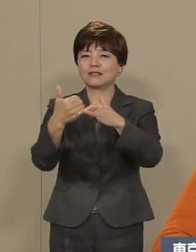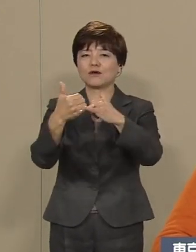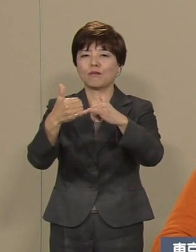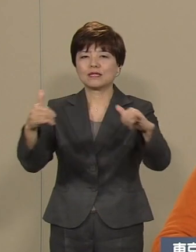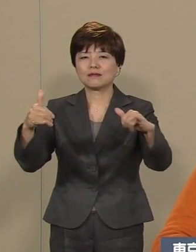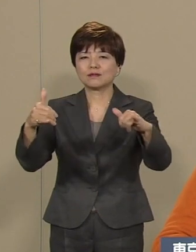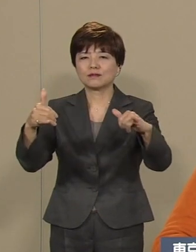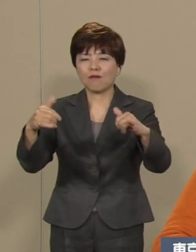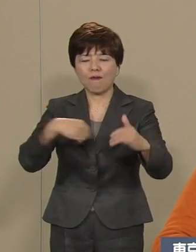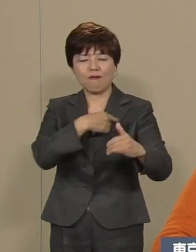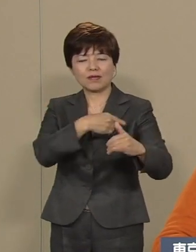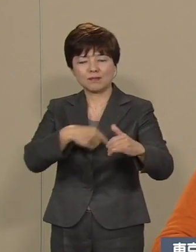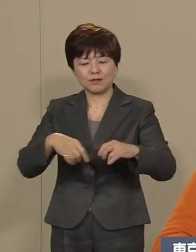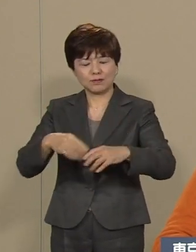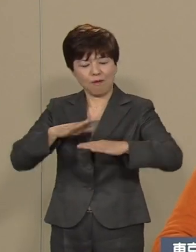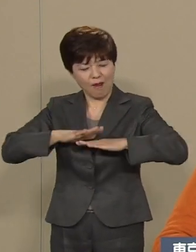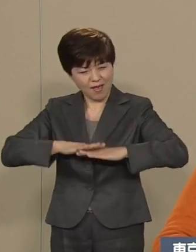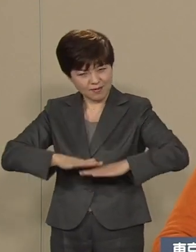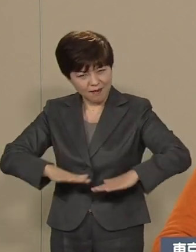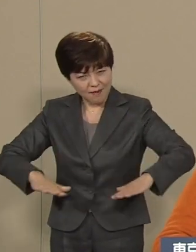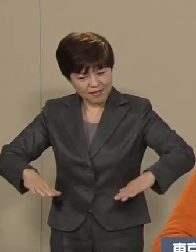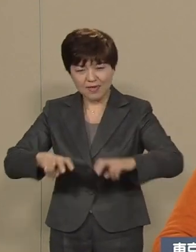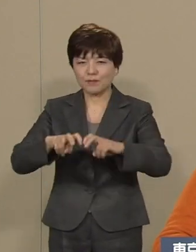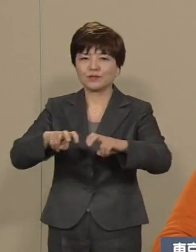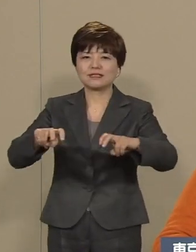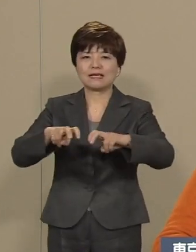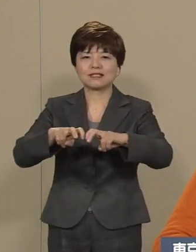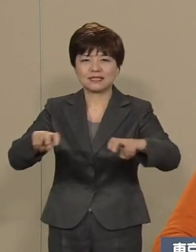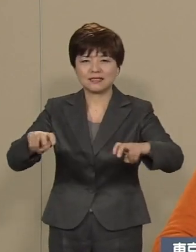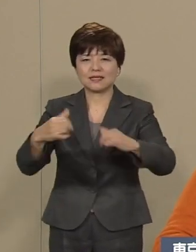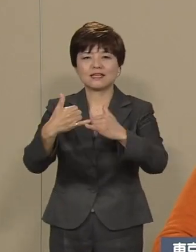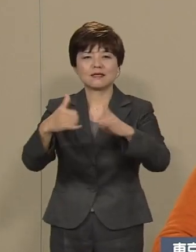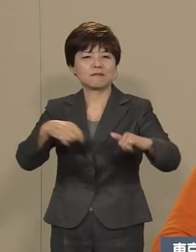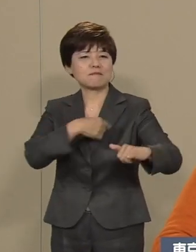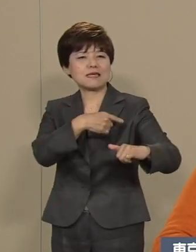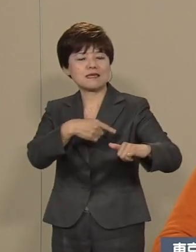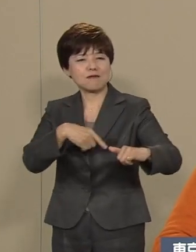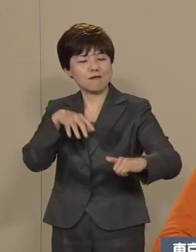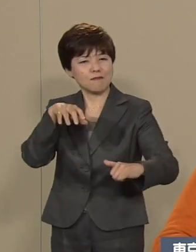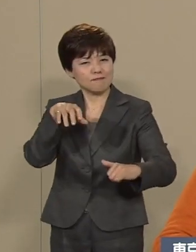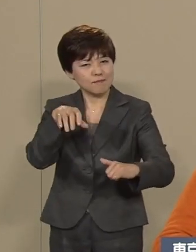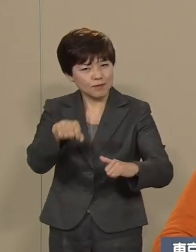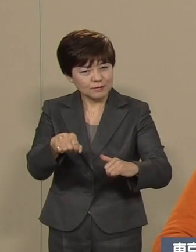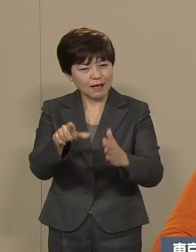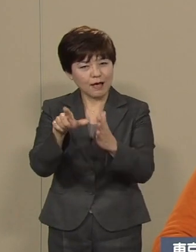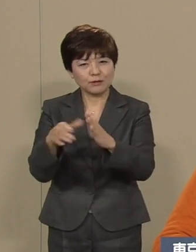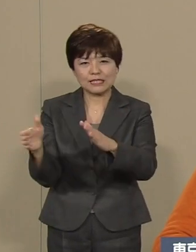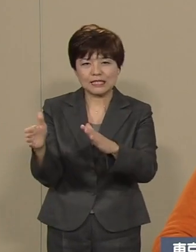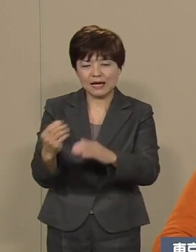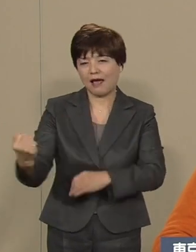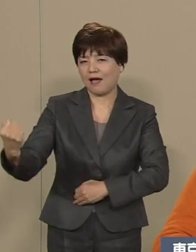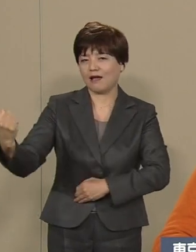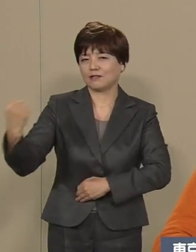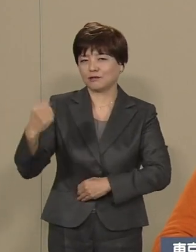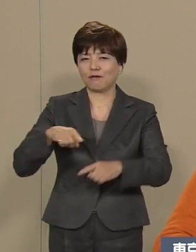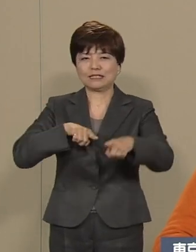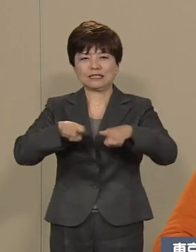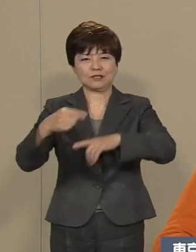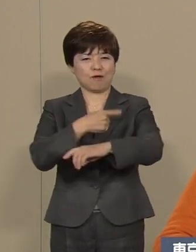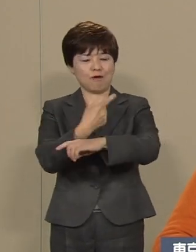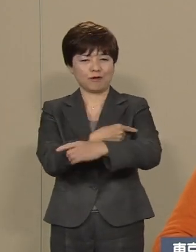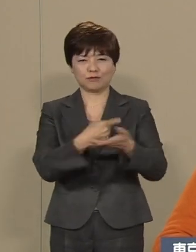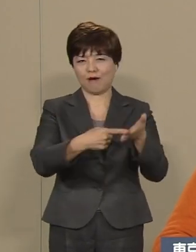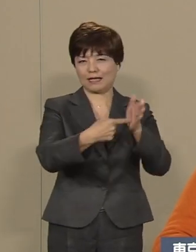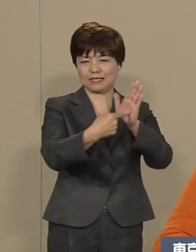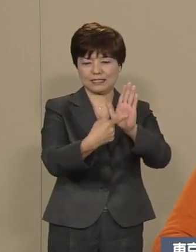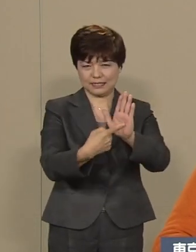冷静に分析し民を得た瞬間から強い指導力を発揮しその人の